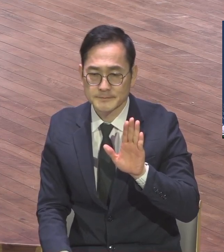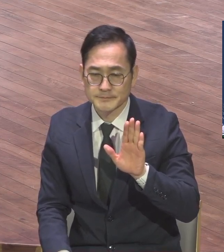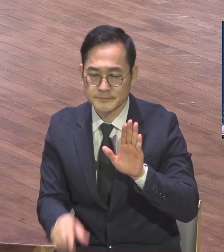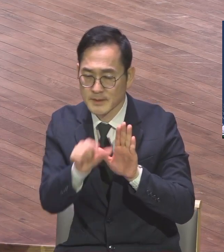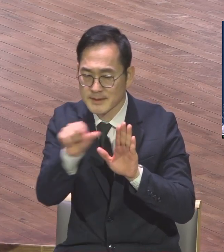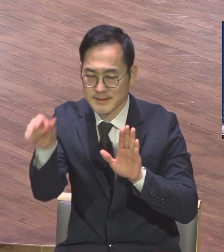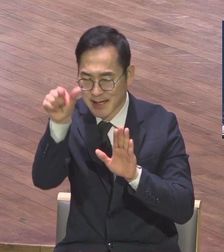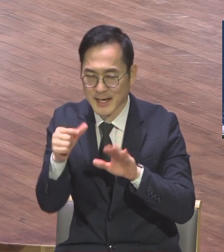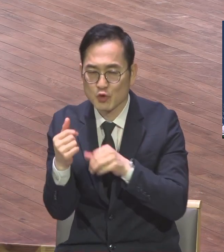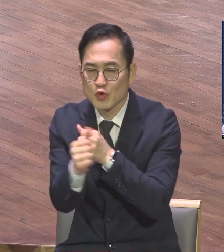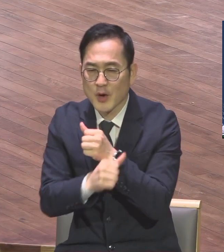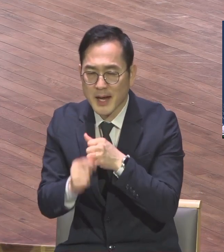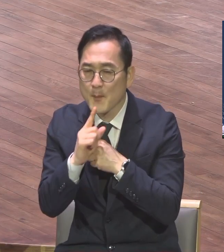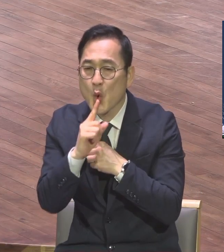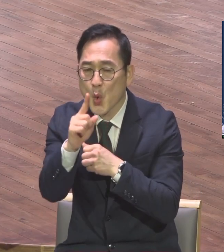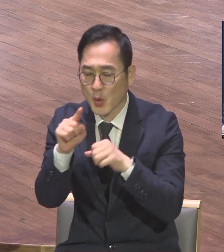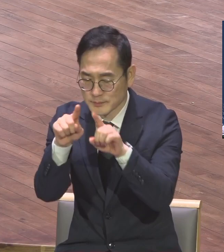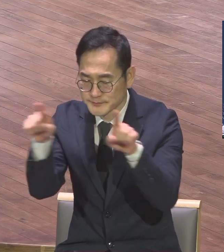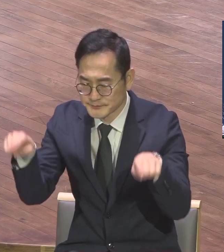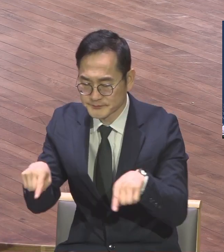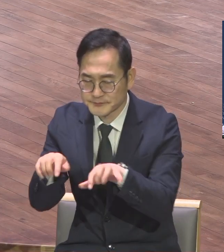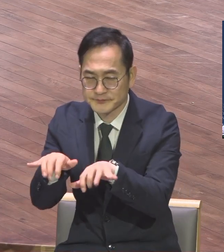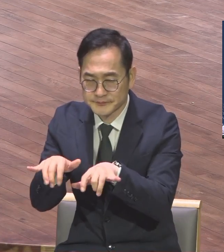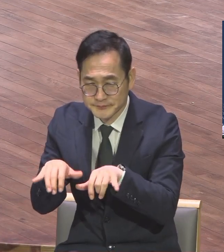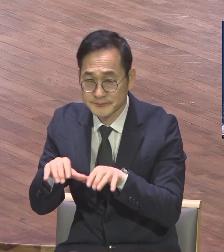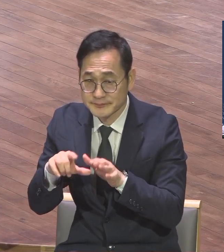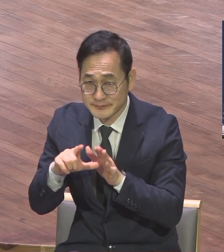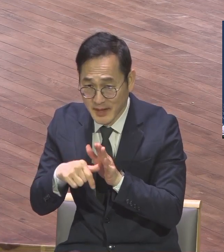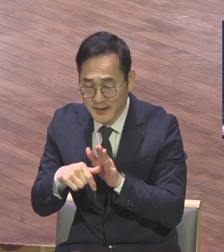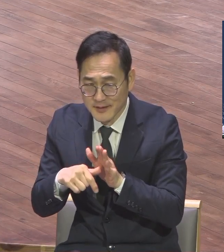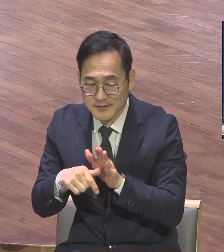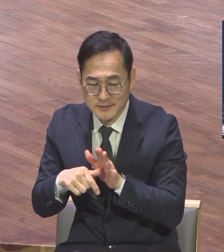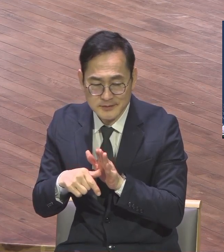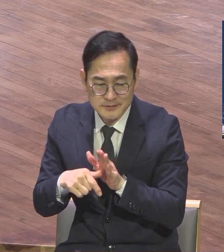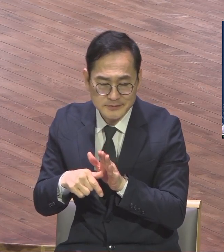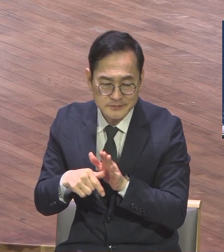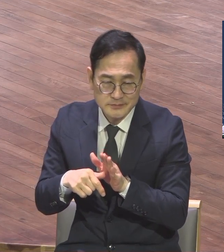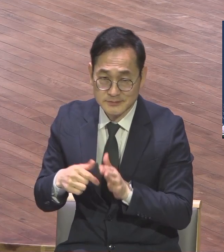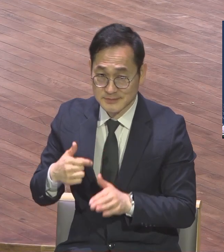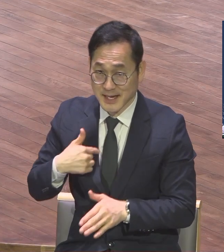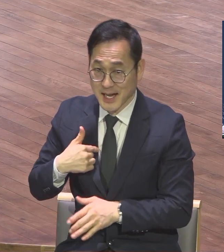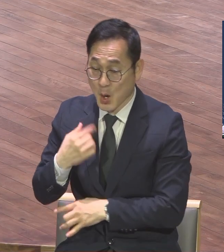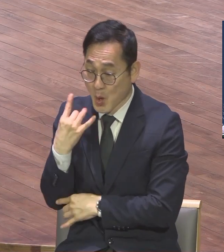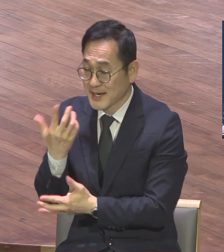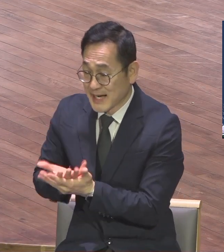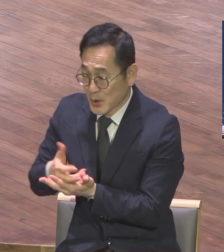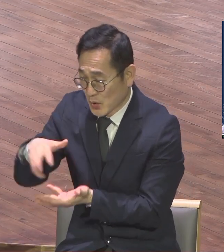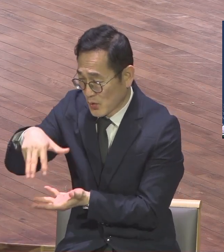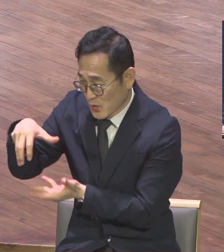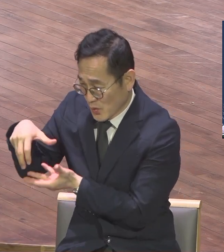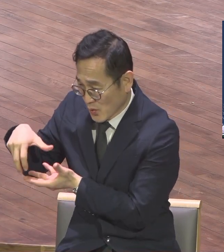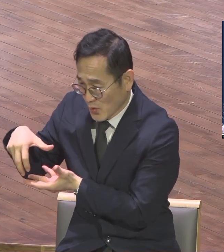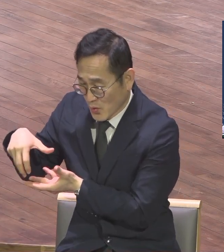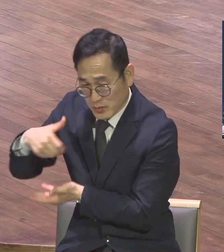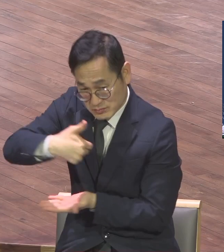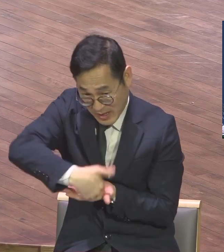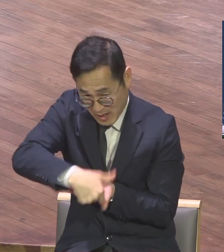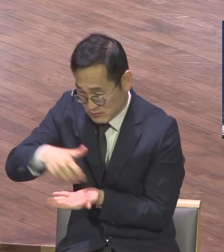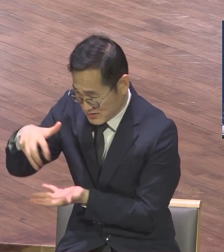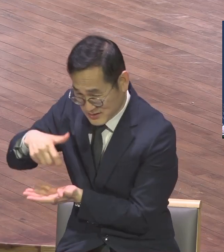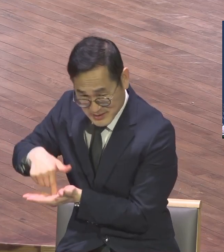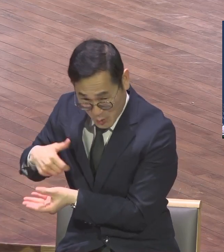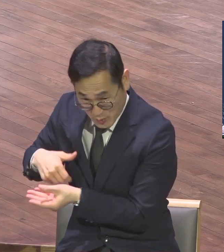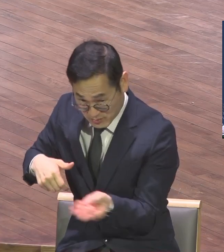신학위원회 보고서를 만들 때 그 모든 건 아니겠지만은 제가 원래 모았던 자료들을 좀 달라 그래서 제가 다